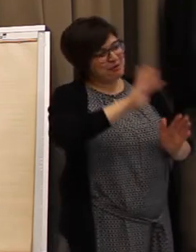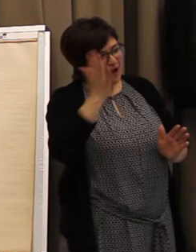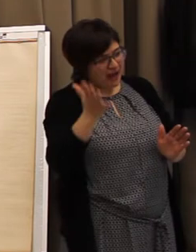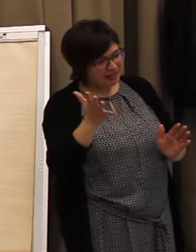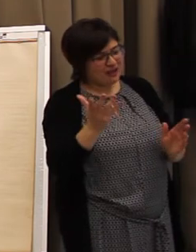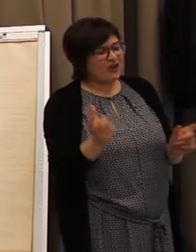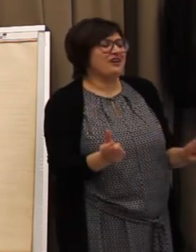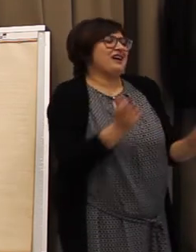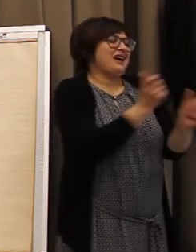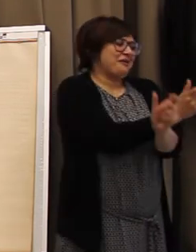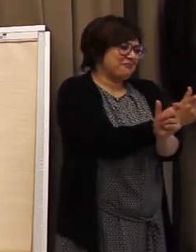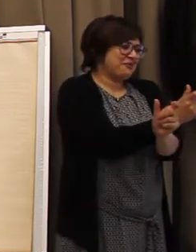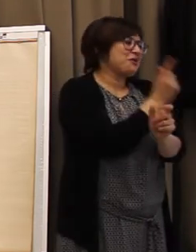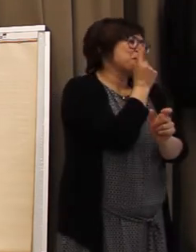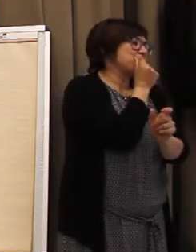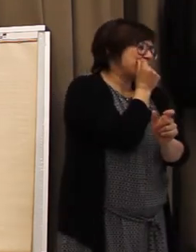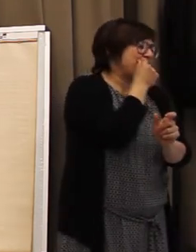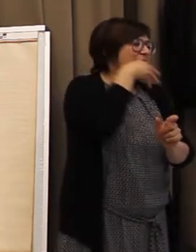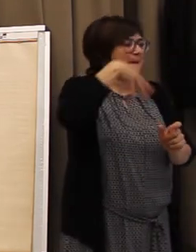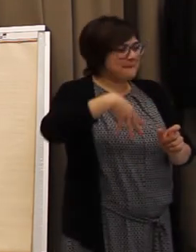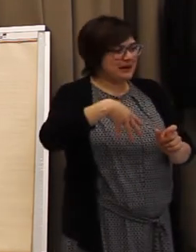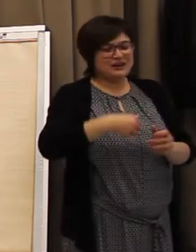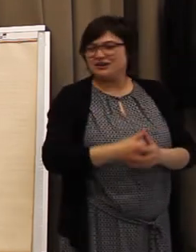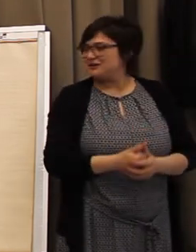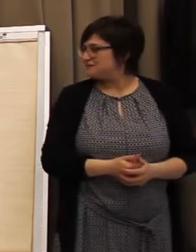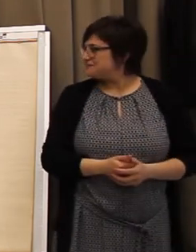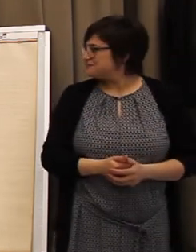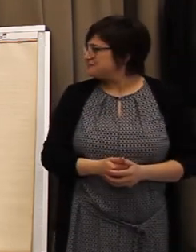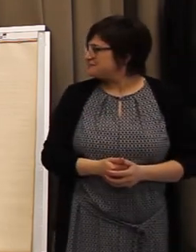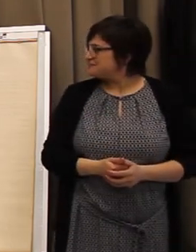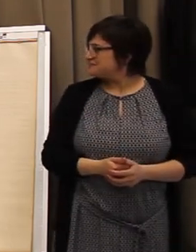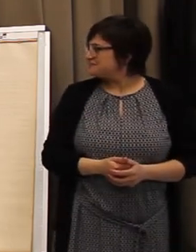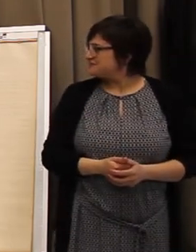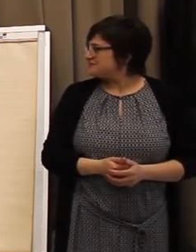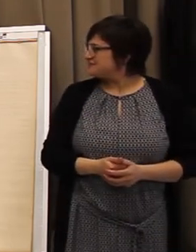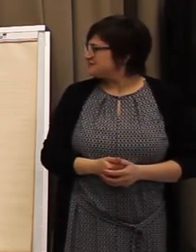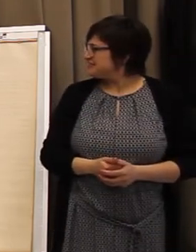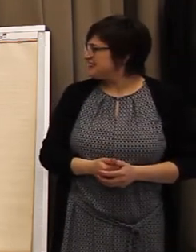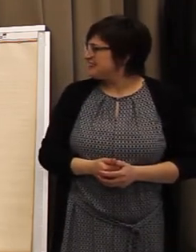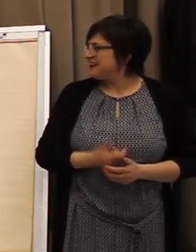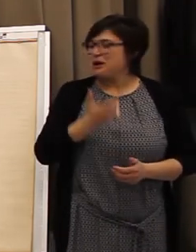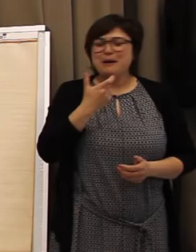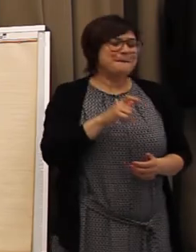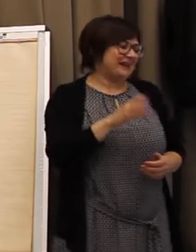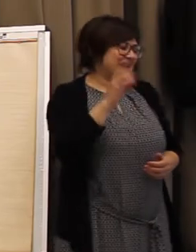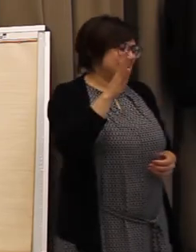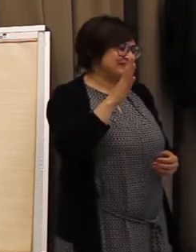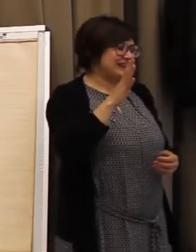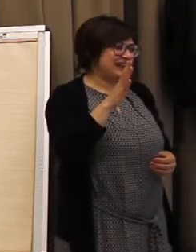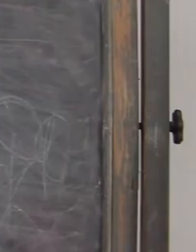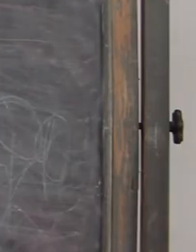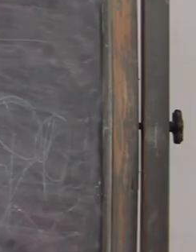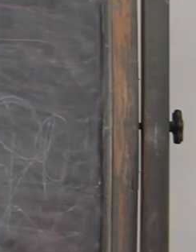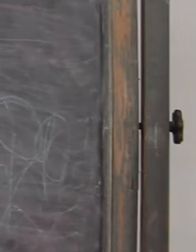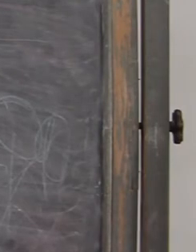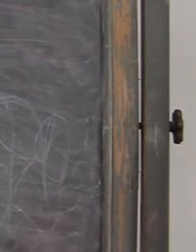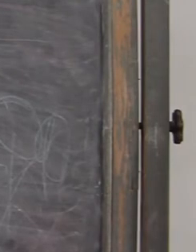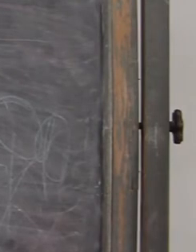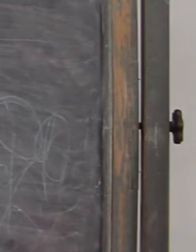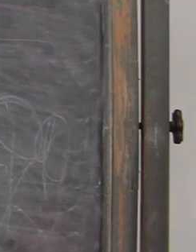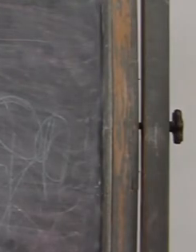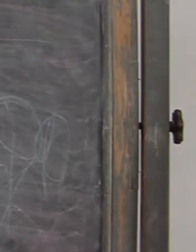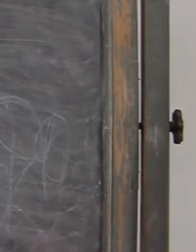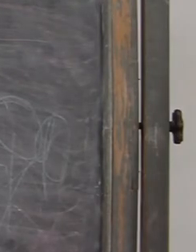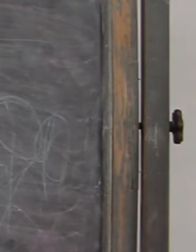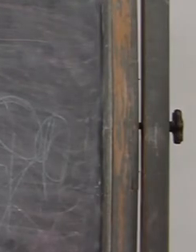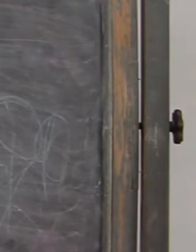Marco, perché ora sono io il boss, se no è pericoloso la relazione con Marco. Normalmente